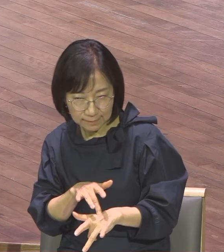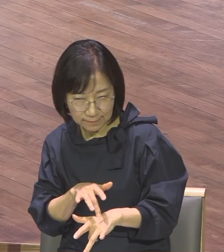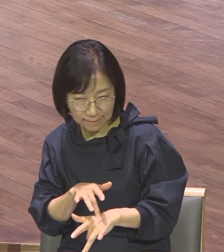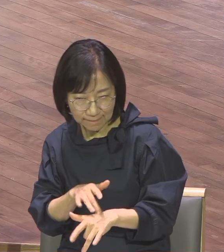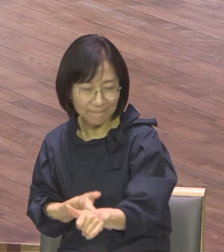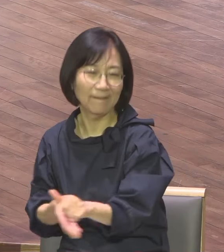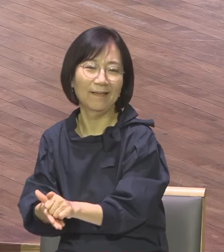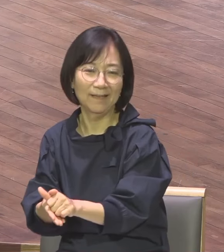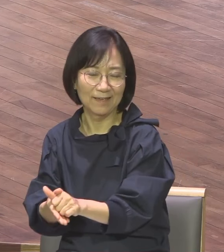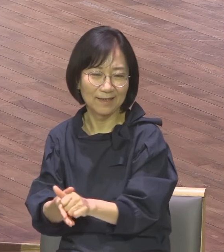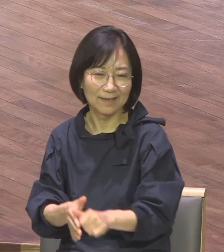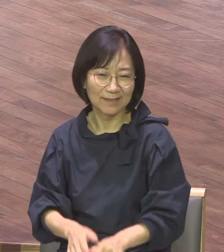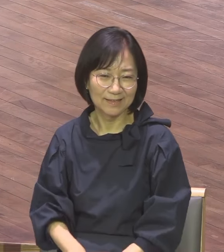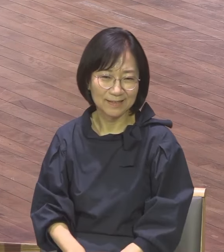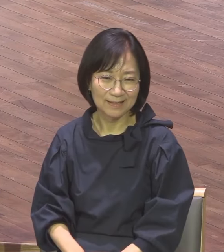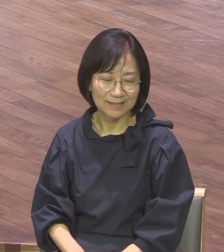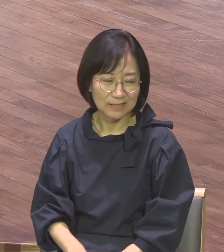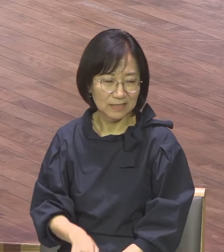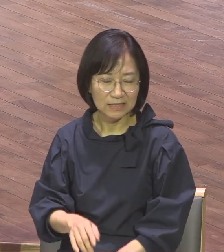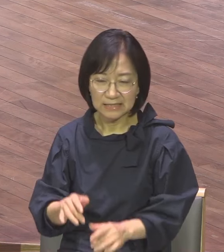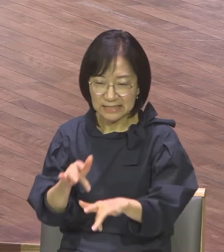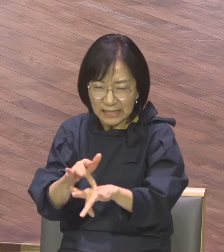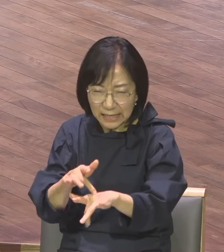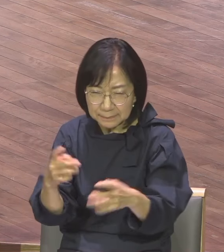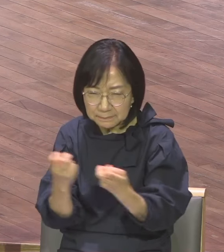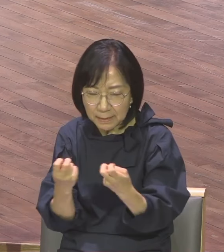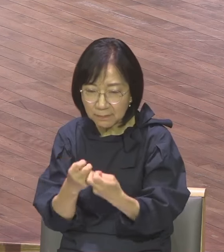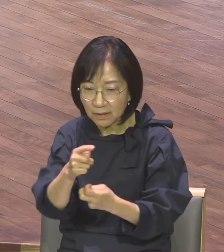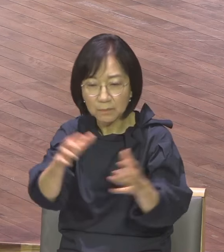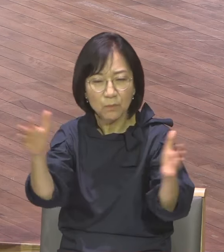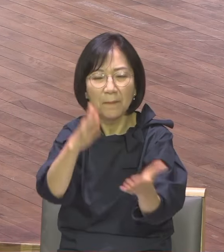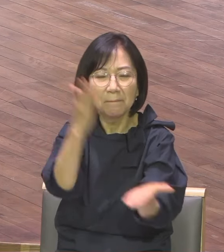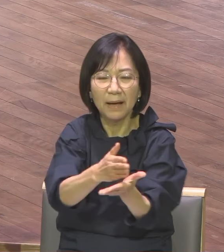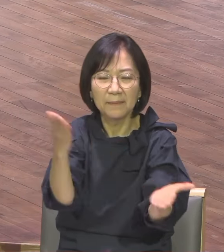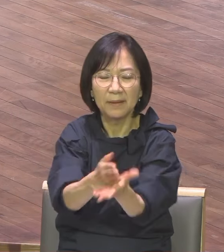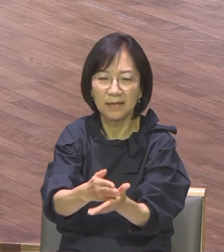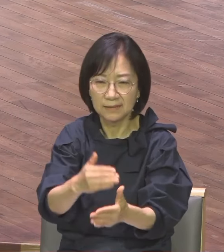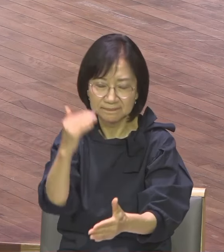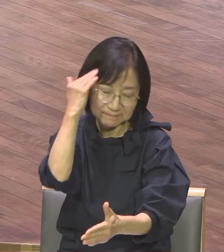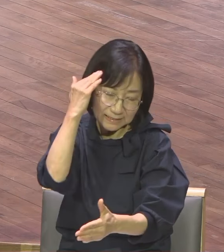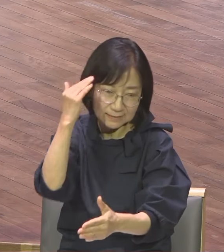서로 격려하고 모이지를 못하게 만들어요. 사단의 공격이 그거예요.